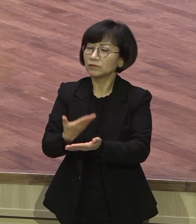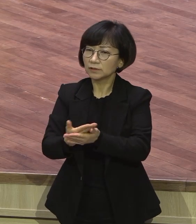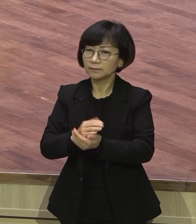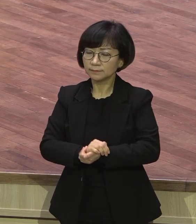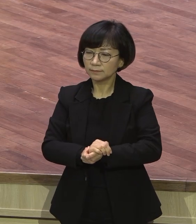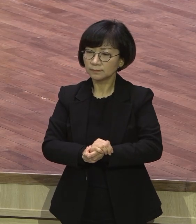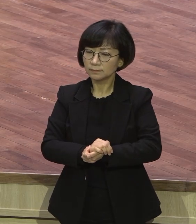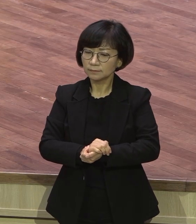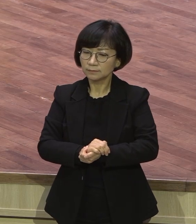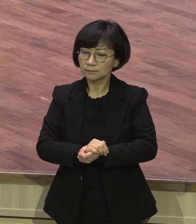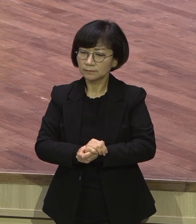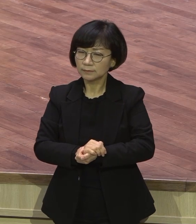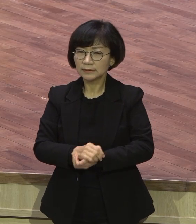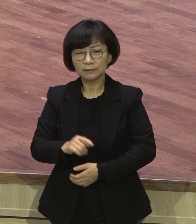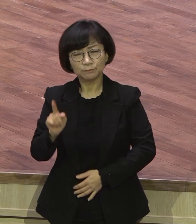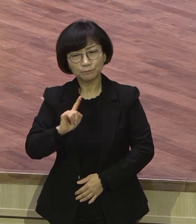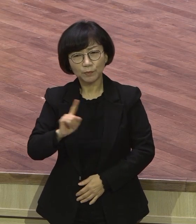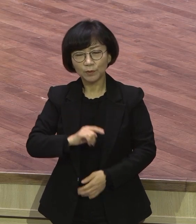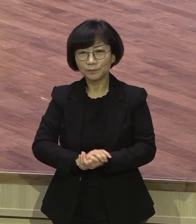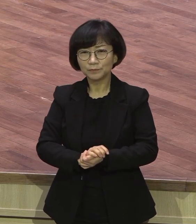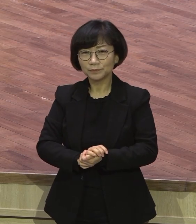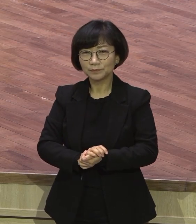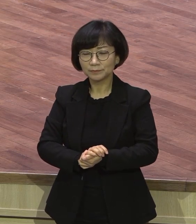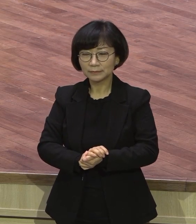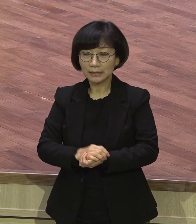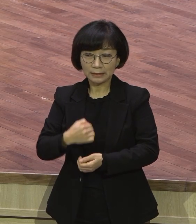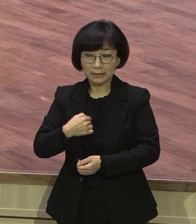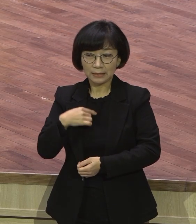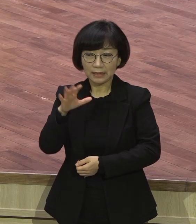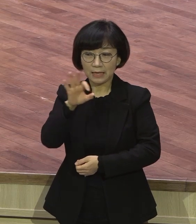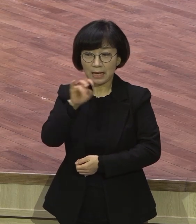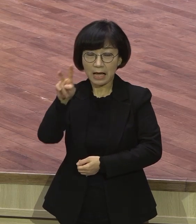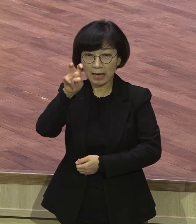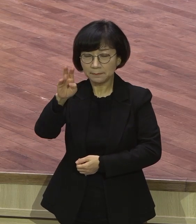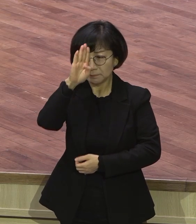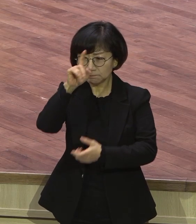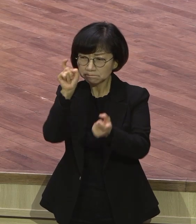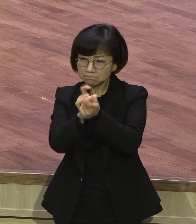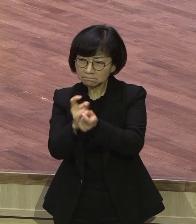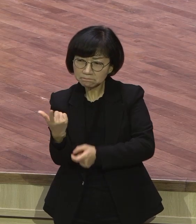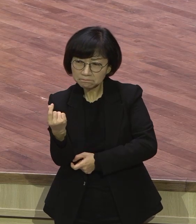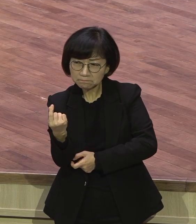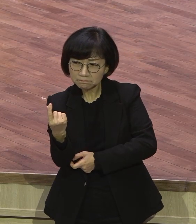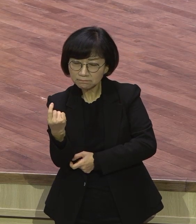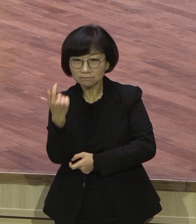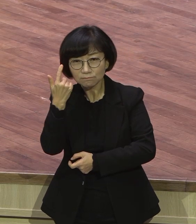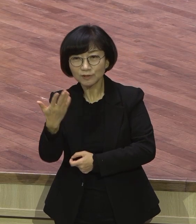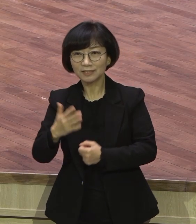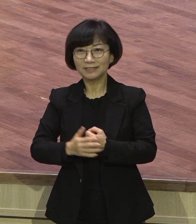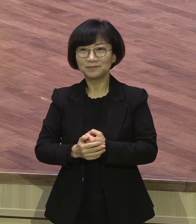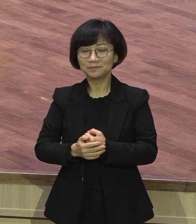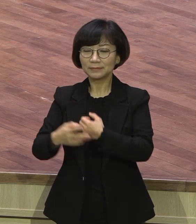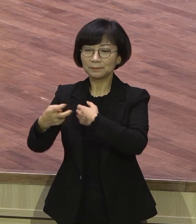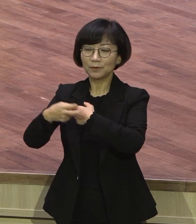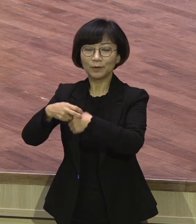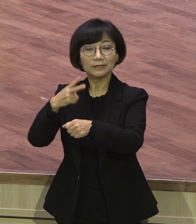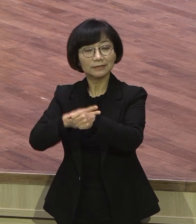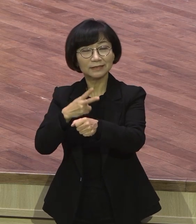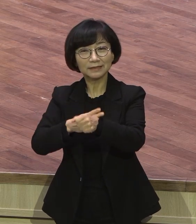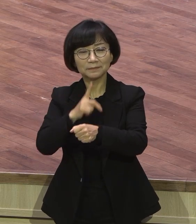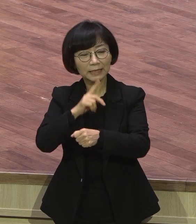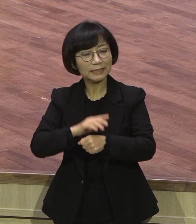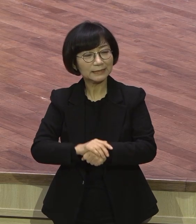소근암 걸리면 얼마나 삽니까 그렇게 물으니까 의사가 그렇게